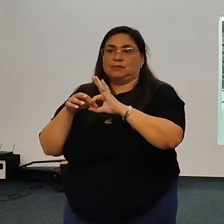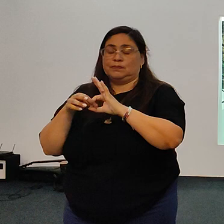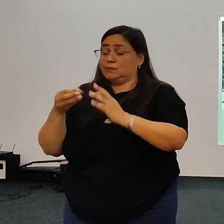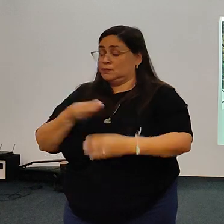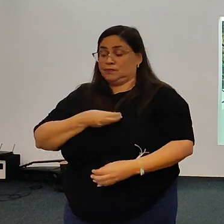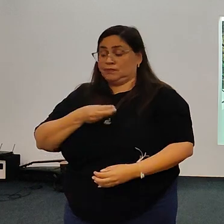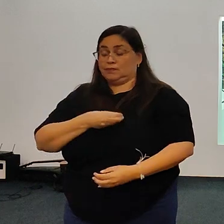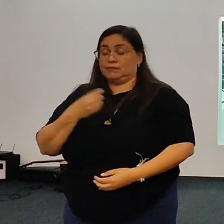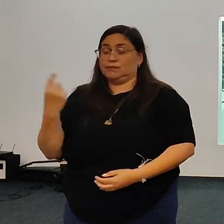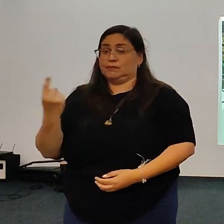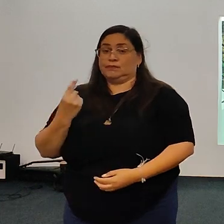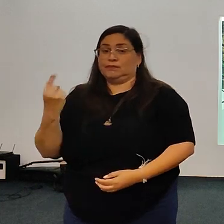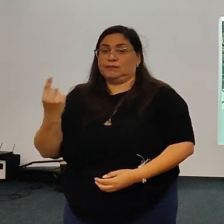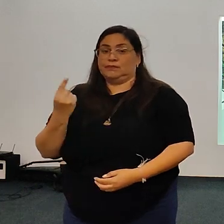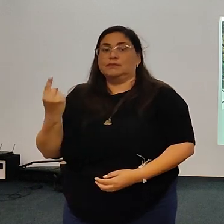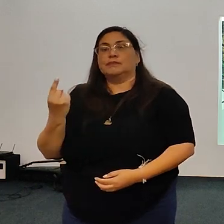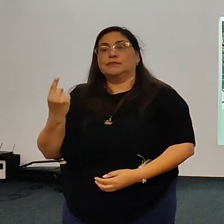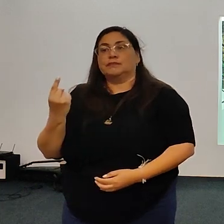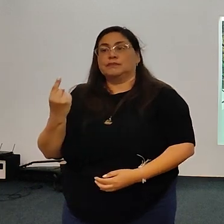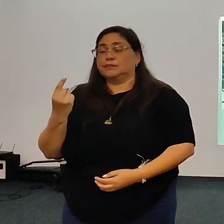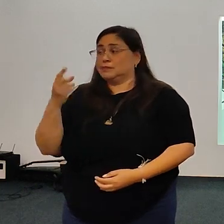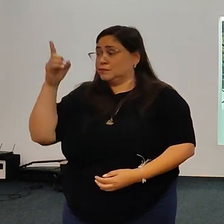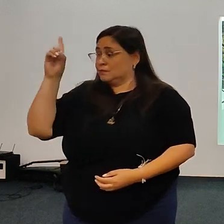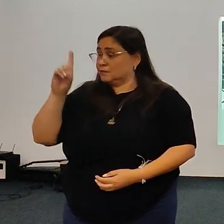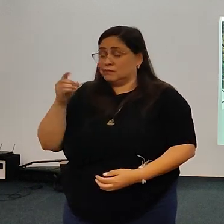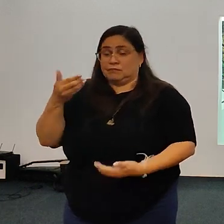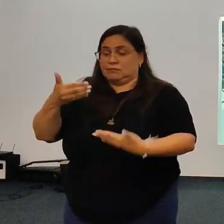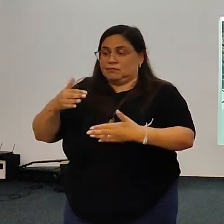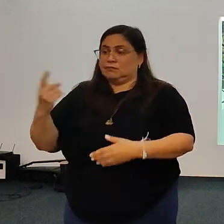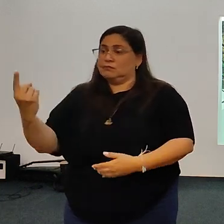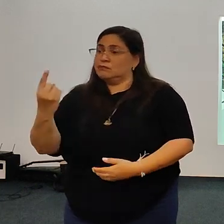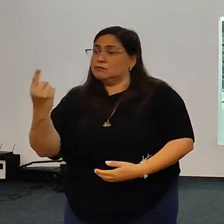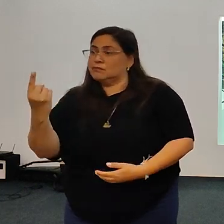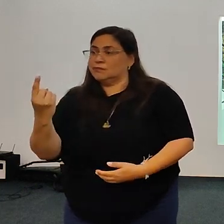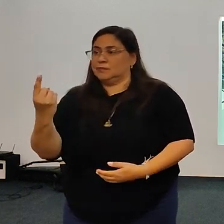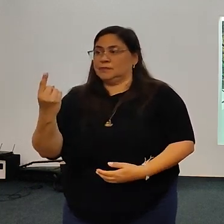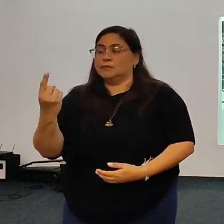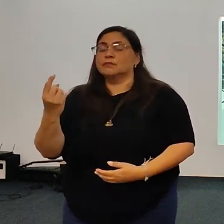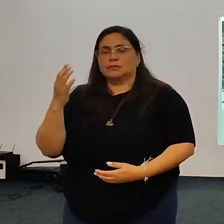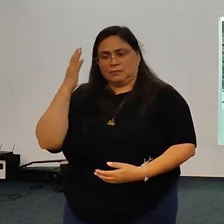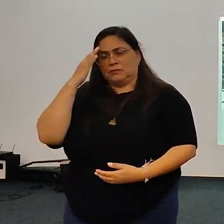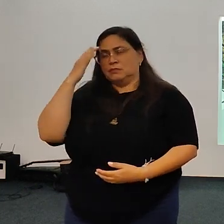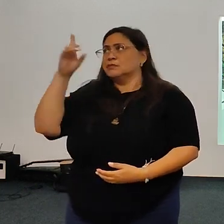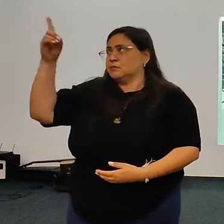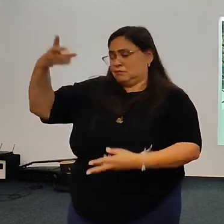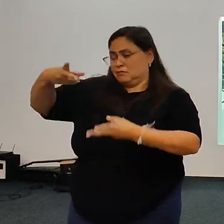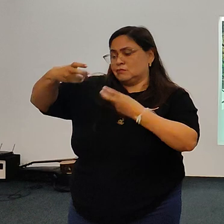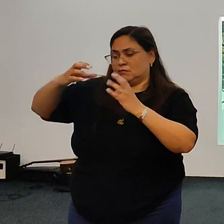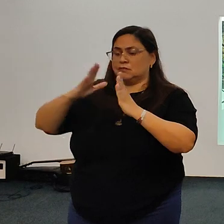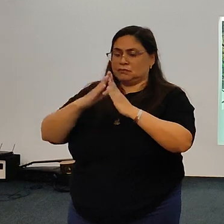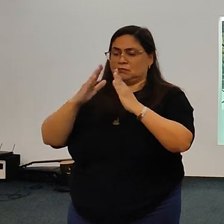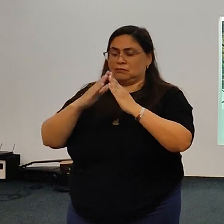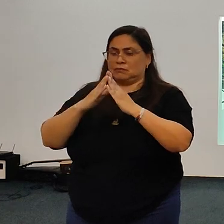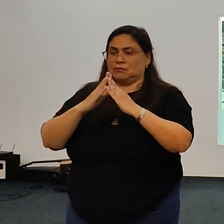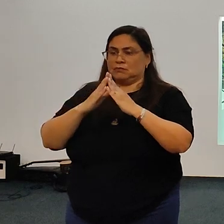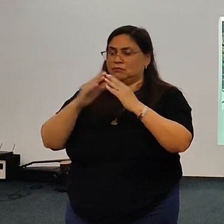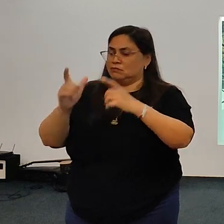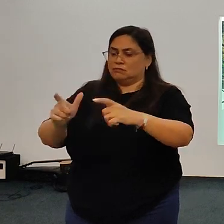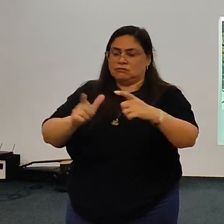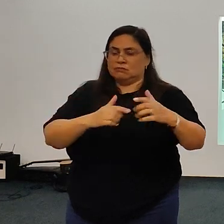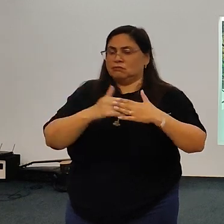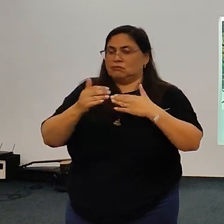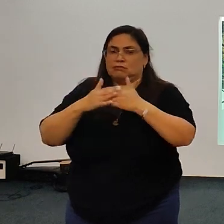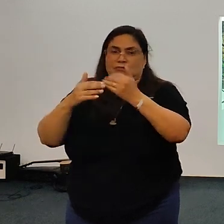sozinho, não ande solitário, porque não é isso que Deus quer para você. Embora Ele te ouça na sua casa. Embora Ele saiba todos os lugares